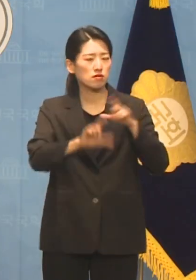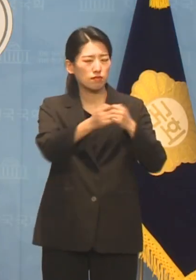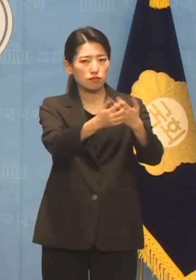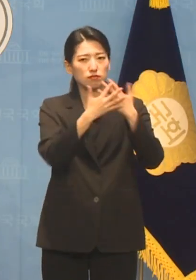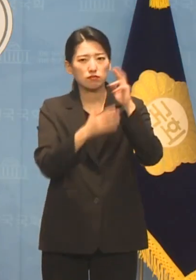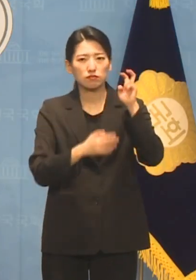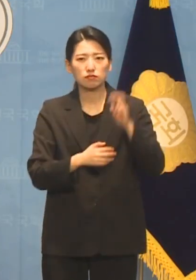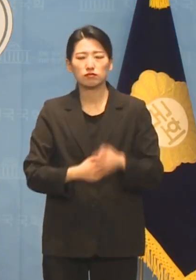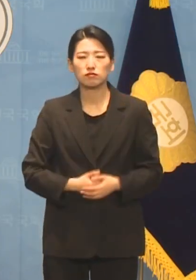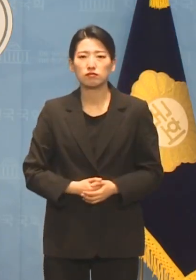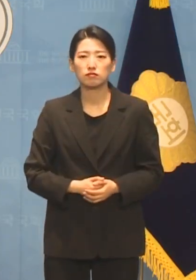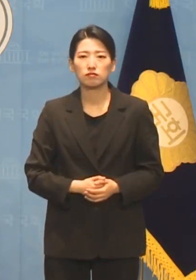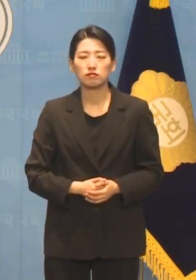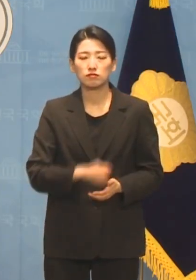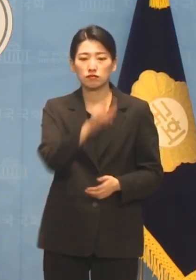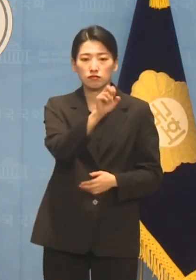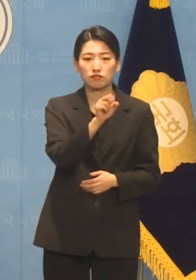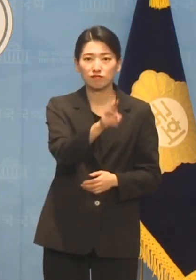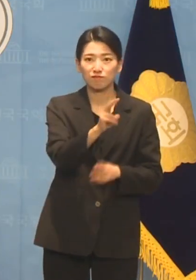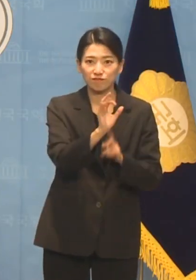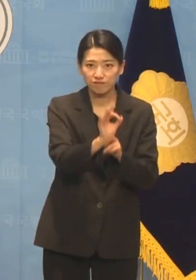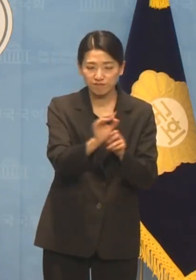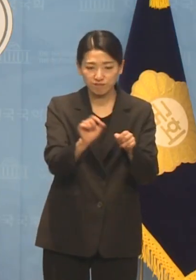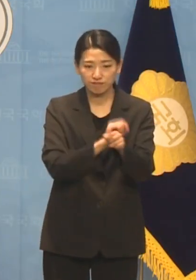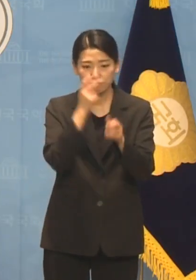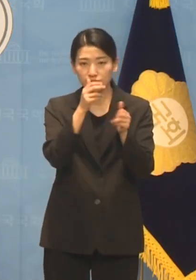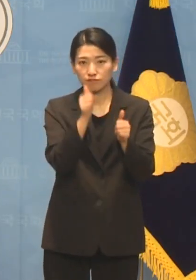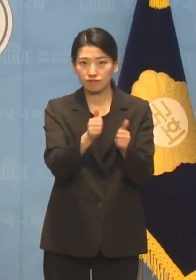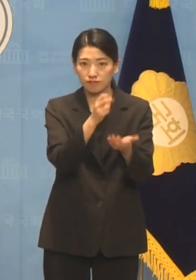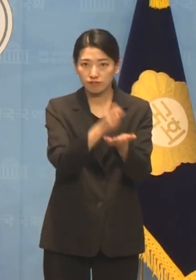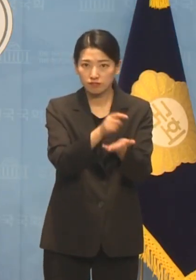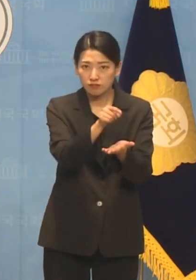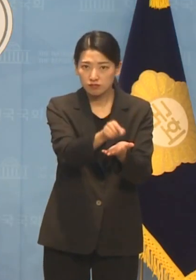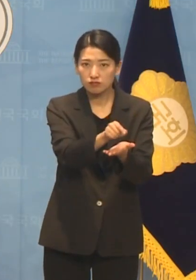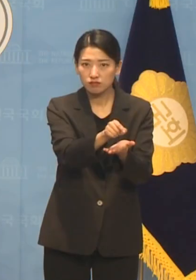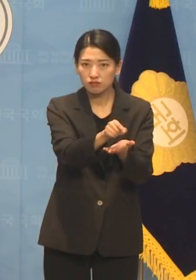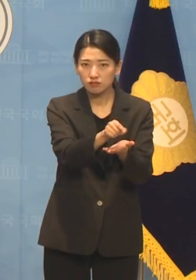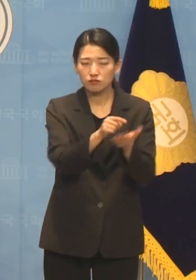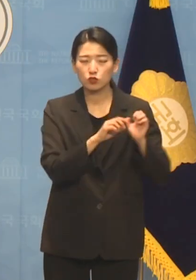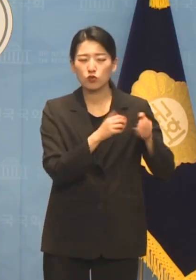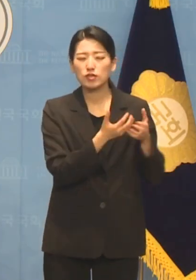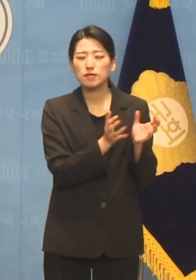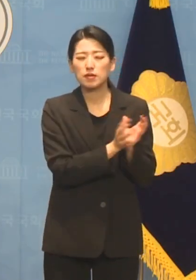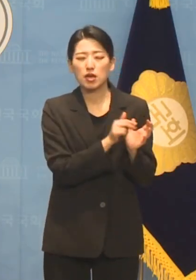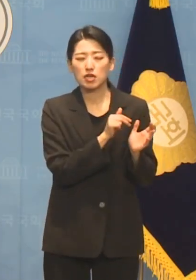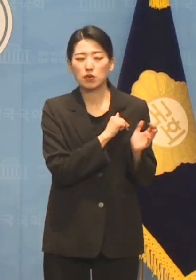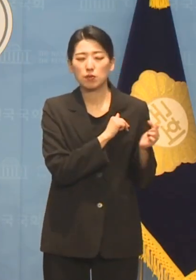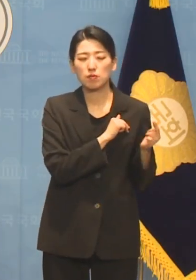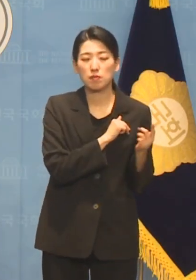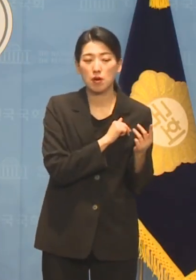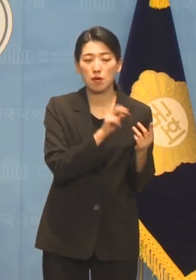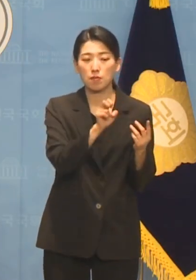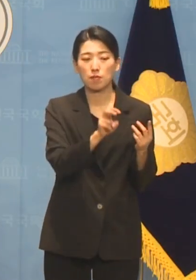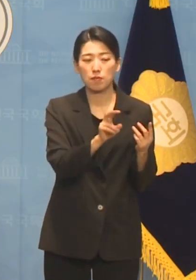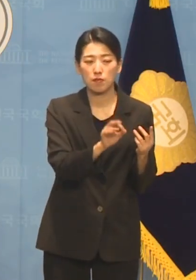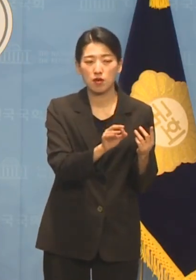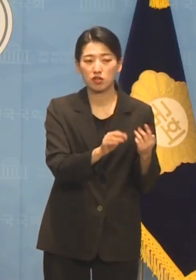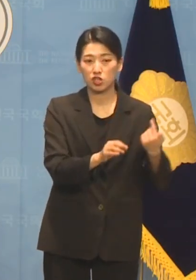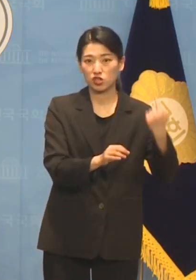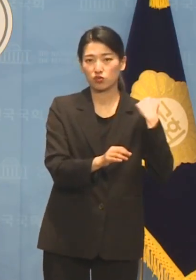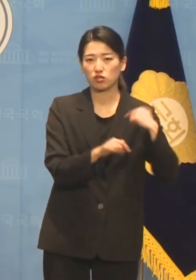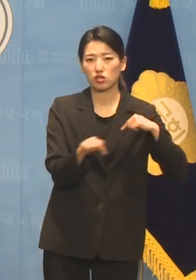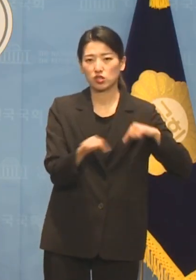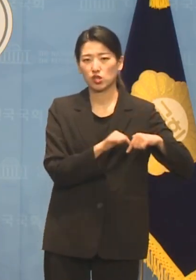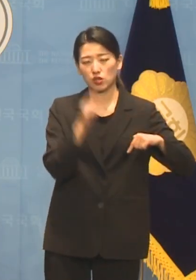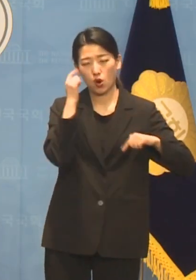명태균 특검법은 민주당과 명태균 씨의 공모가 아니라 국민의힘 인사들과 명태균 씨가 그동안 공모한 정치